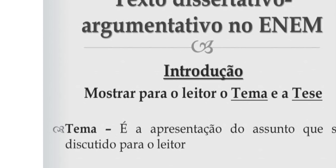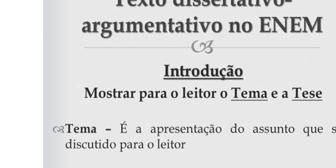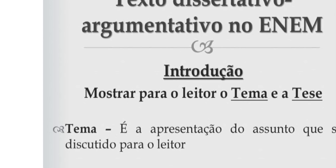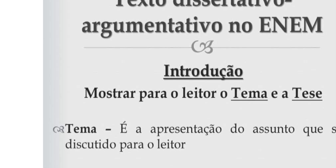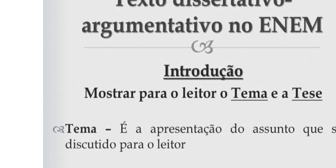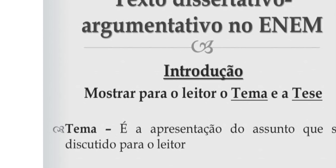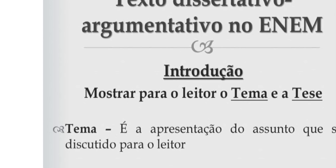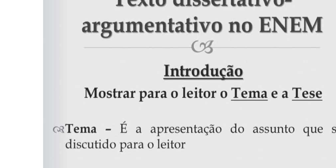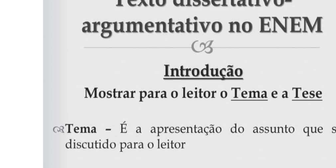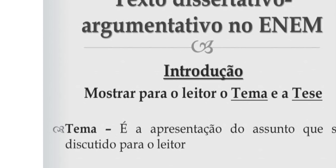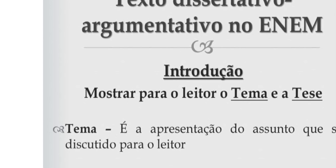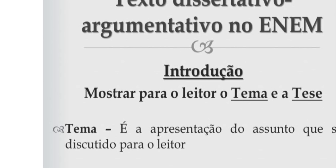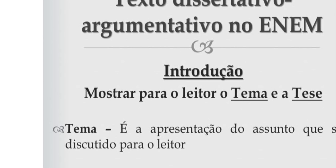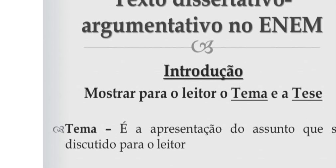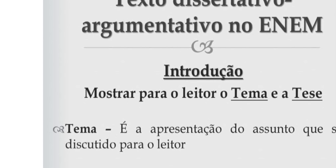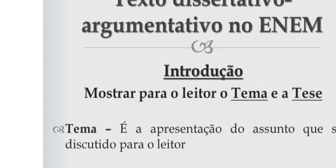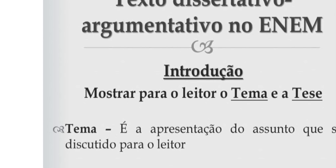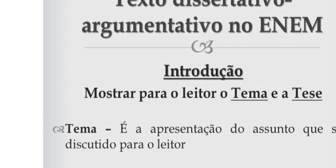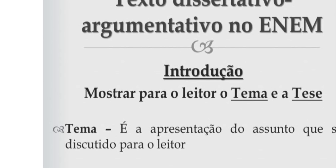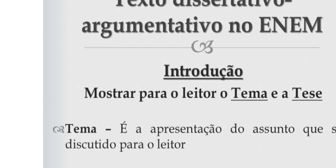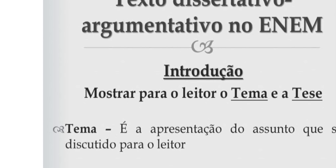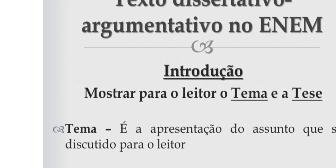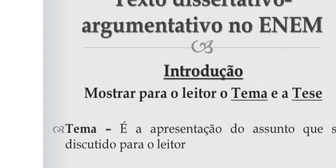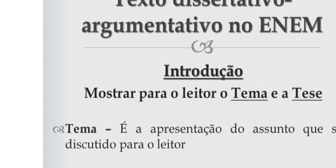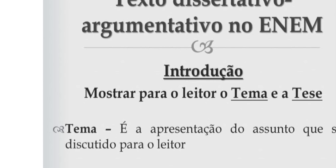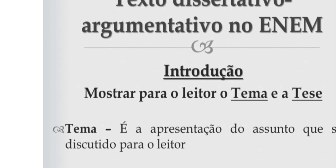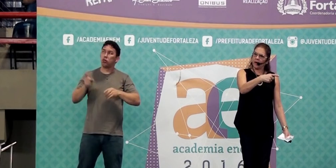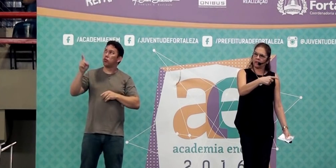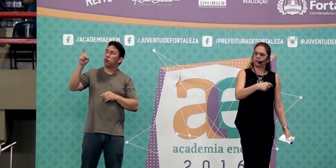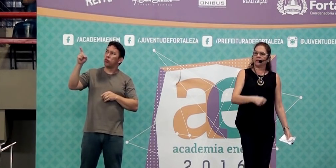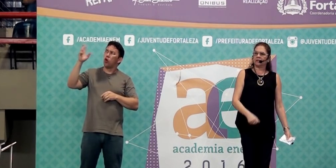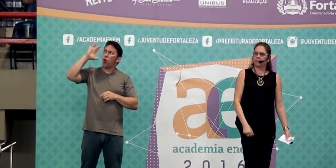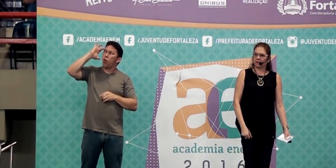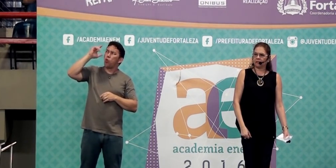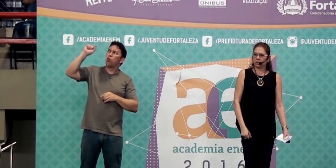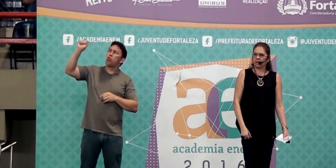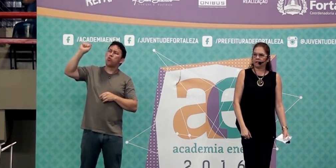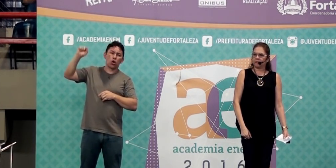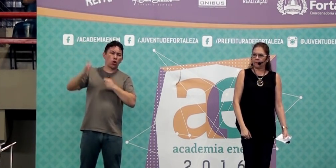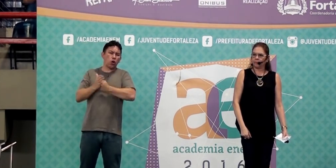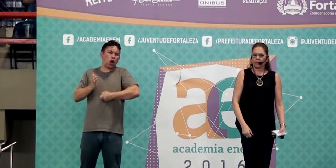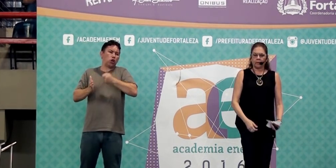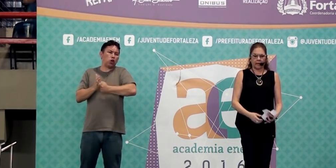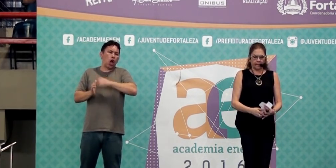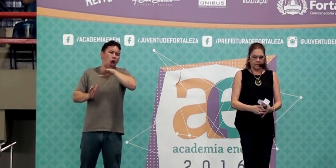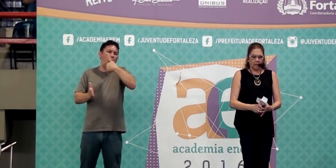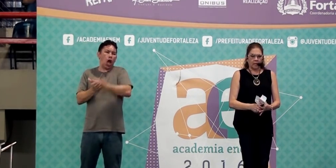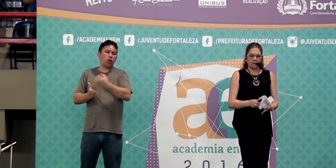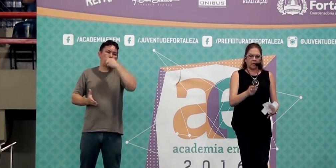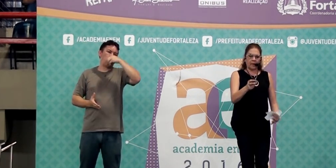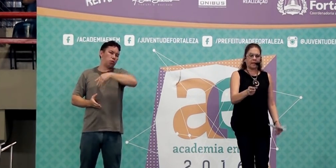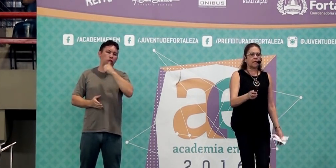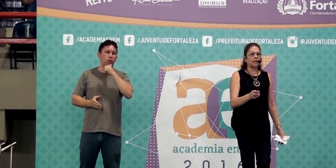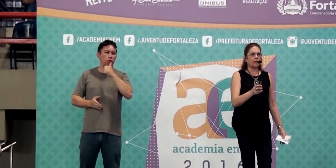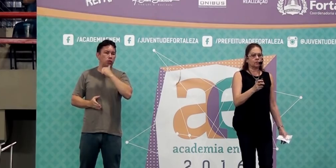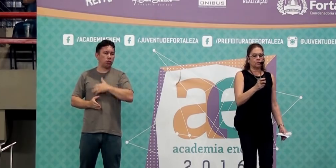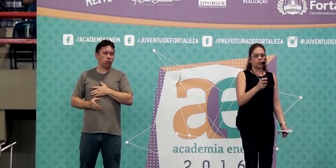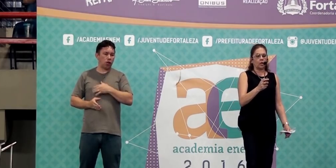violência contra a mulher, então a tese é minha opinião. O que é que eu acho dessa persistência? Tá?